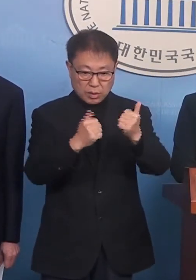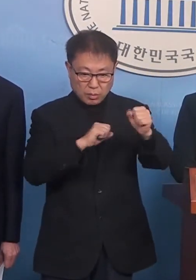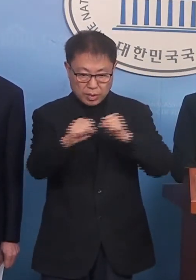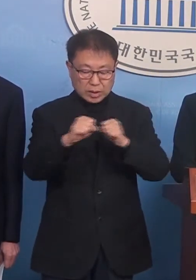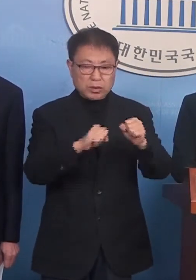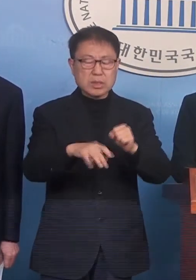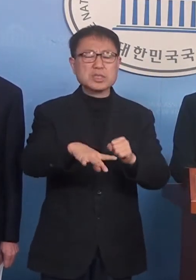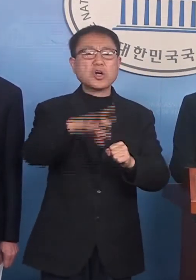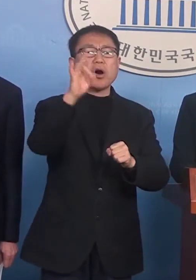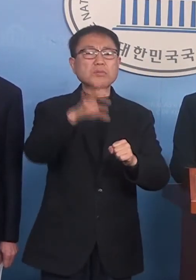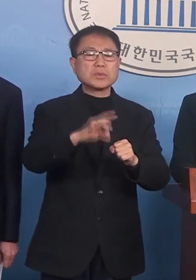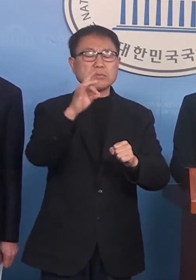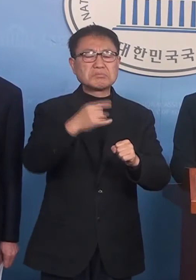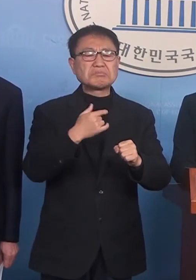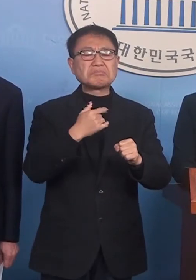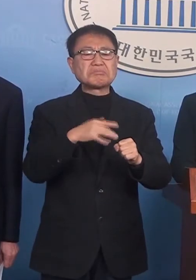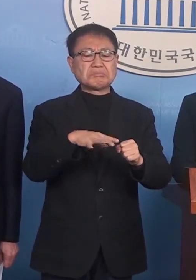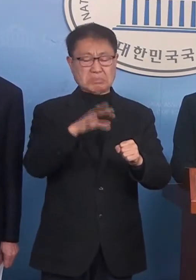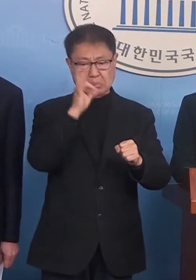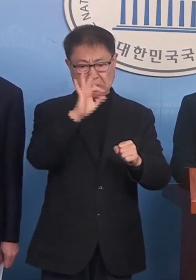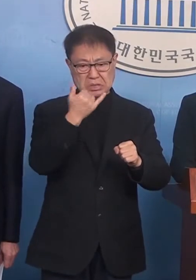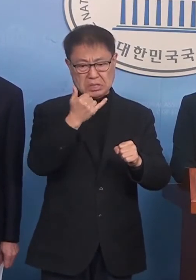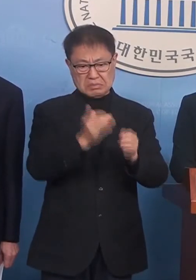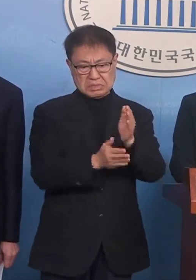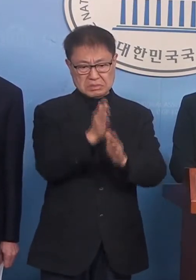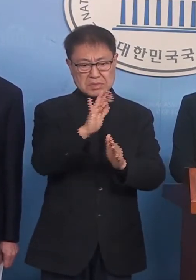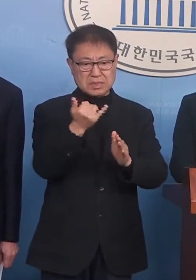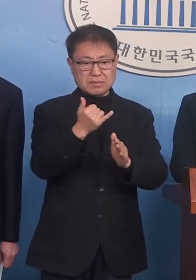의정활동을 처음으로 경험하신 안양